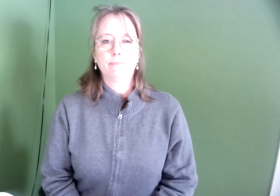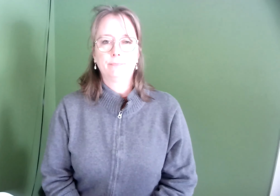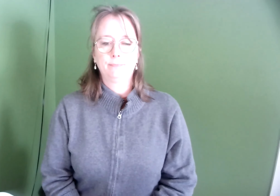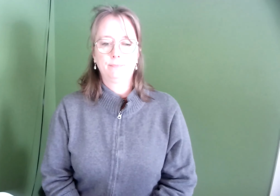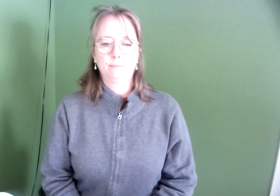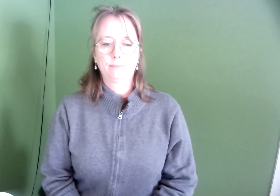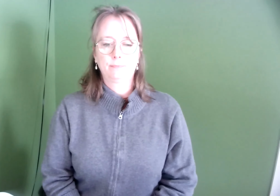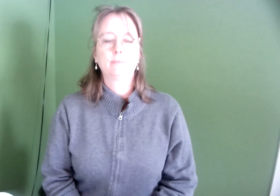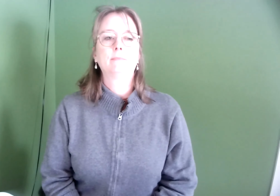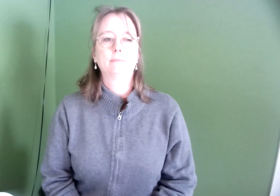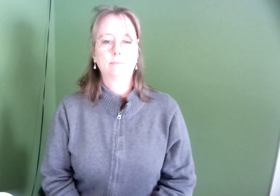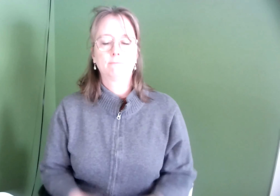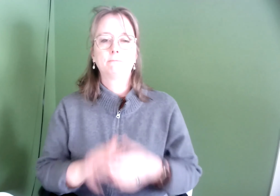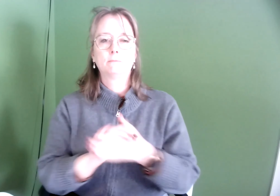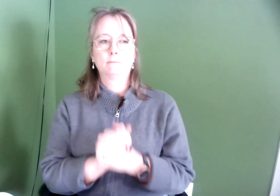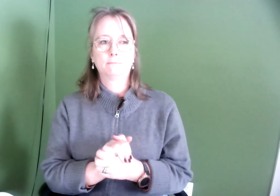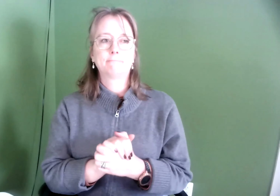emergencia con policías. Gracias.